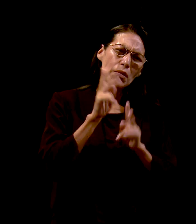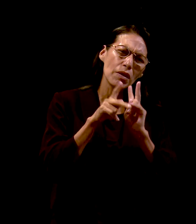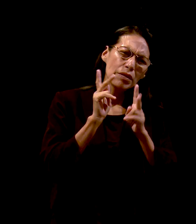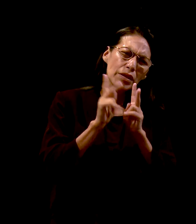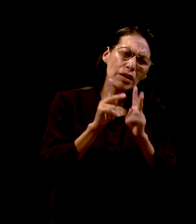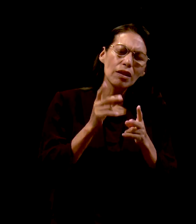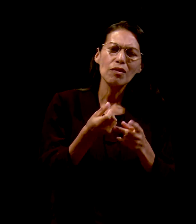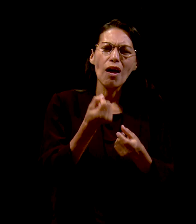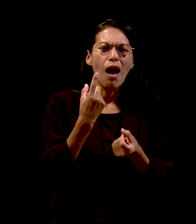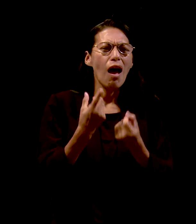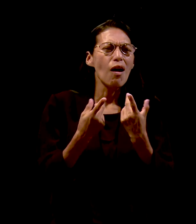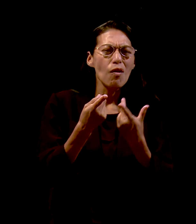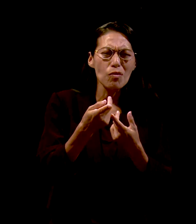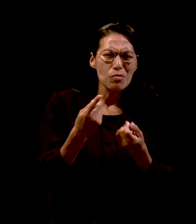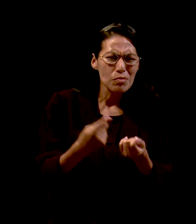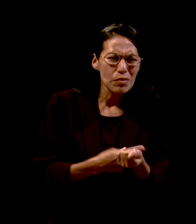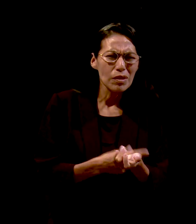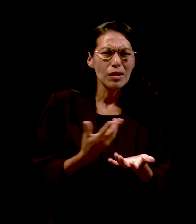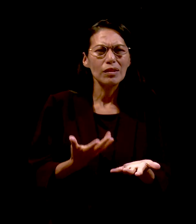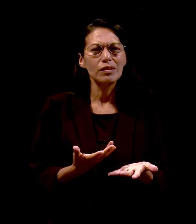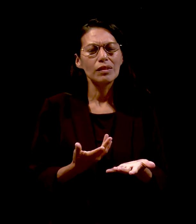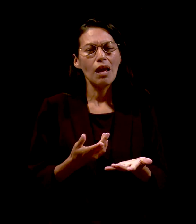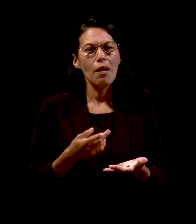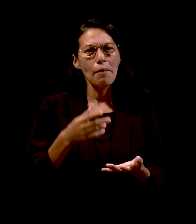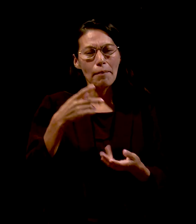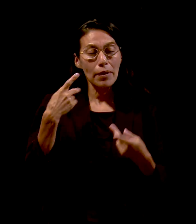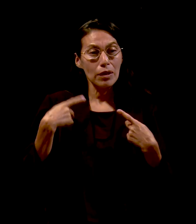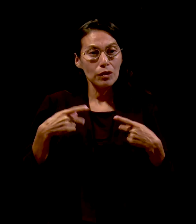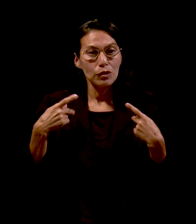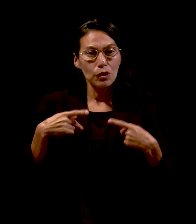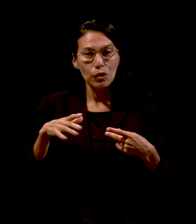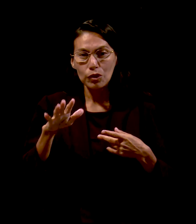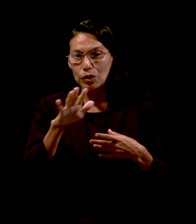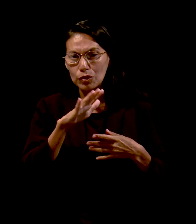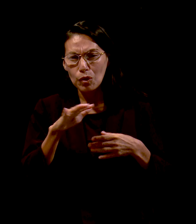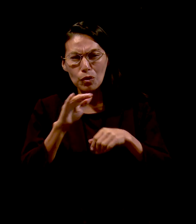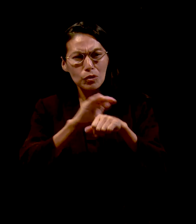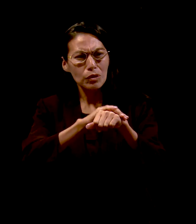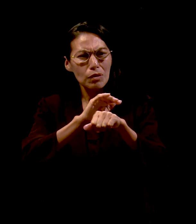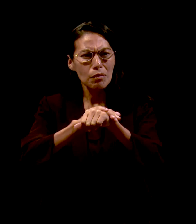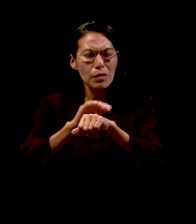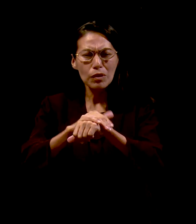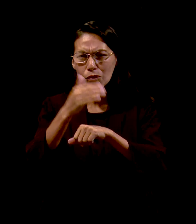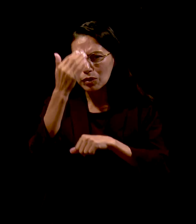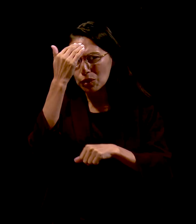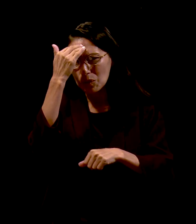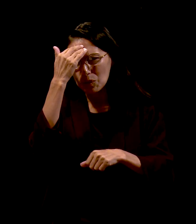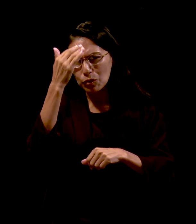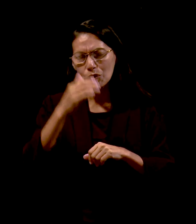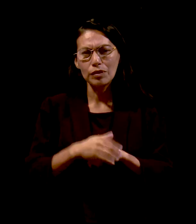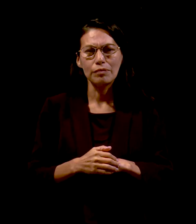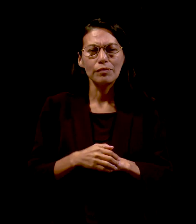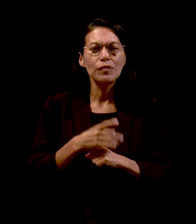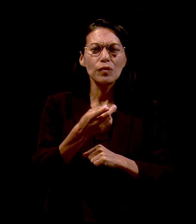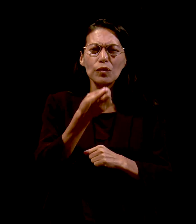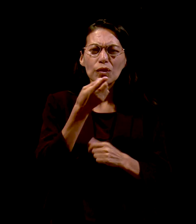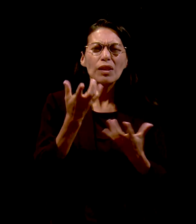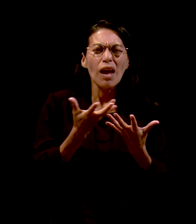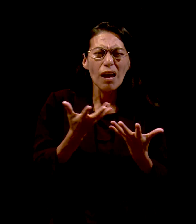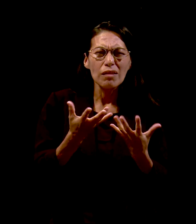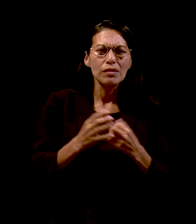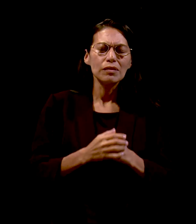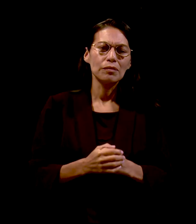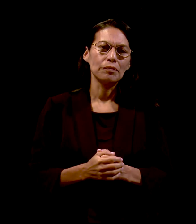acerca de ti para que nuestros amigos se identifiquen se familiaricen contigo de dónde vienes a qué te dedicas